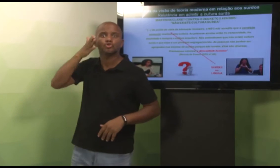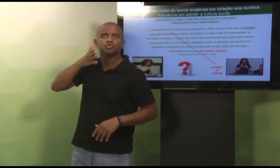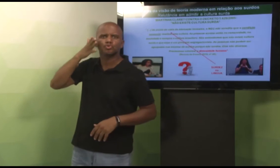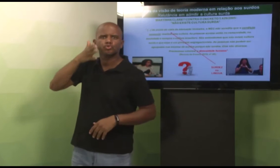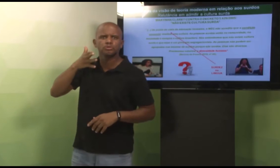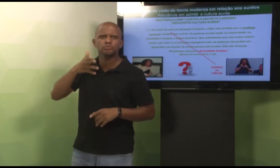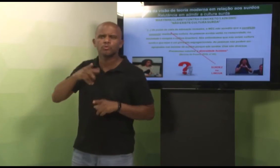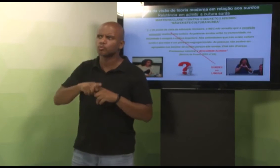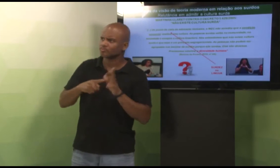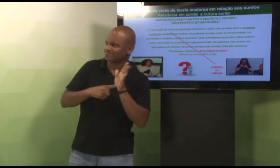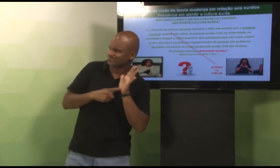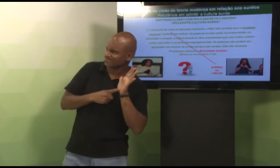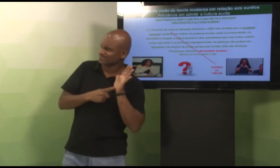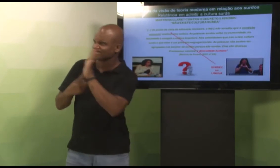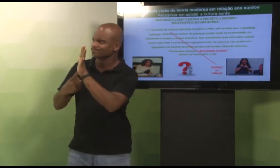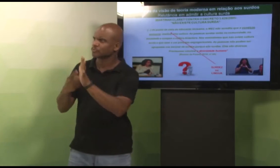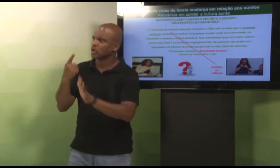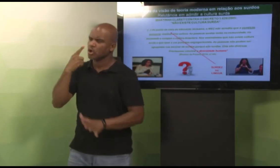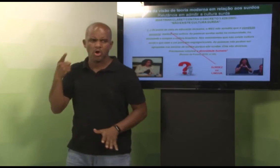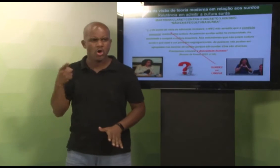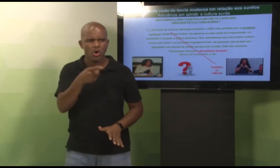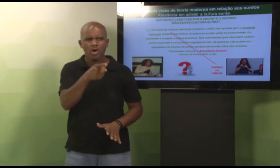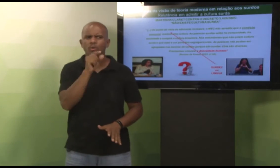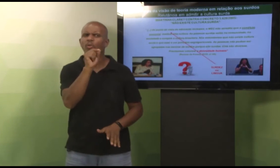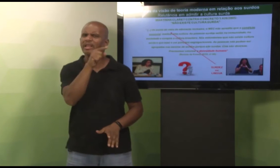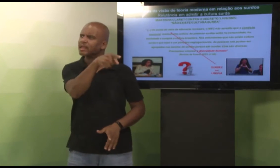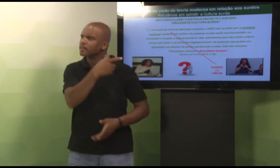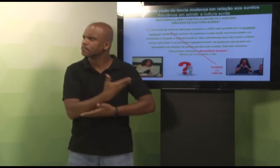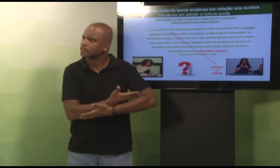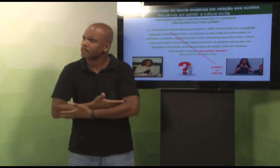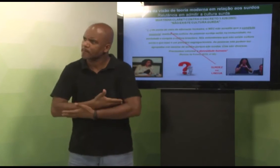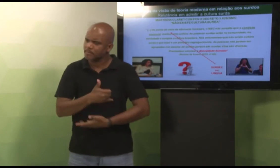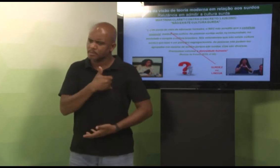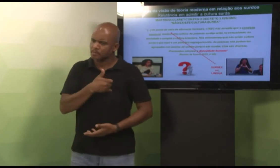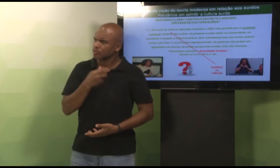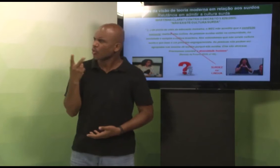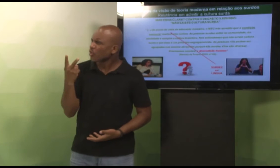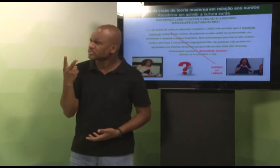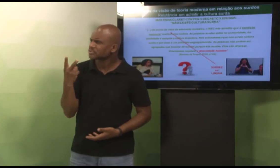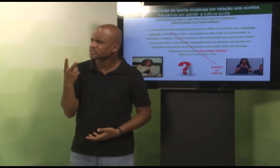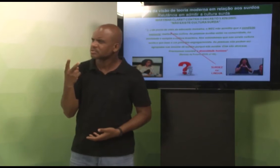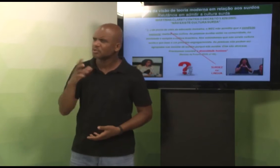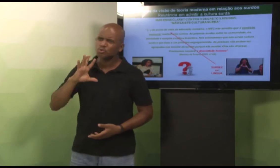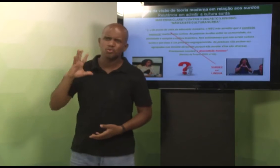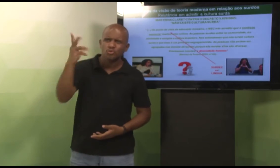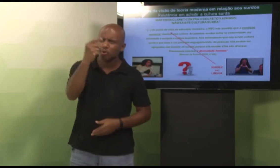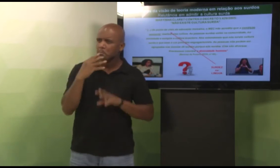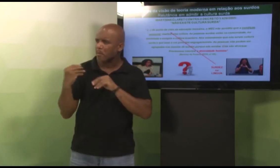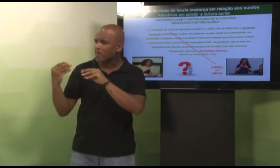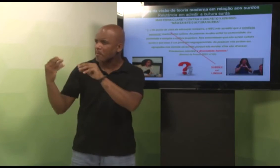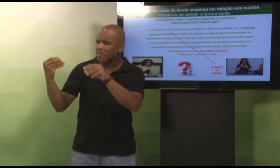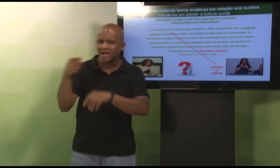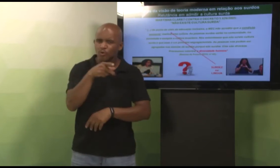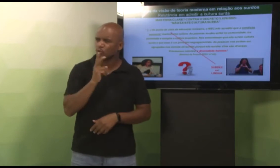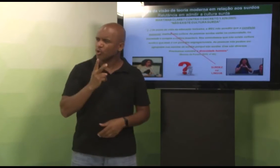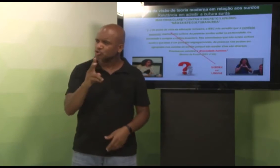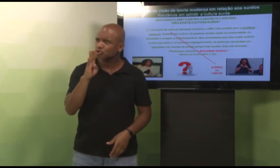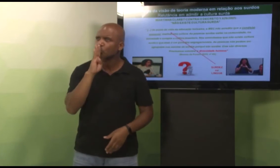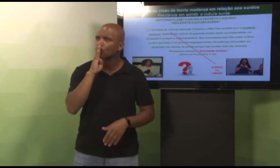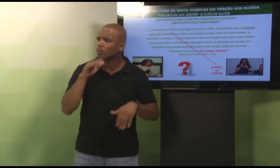que essa prática discursiva mostrou a eles que as crianças com 2 anos,